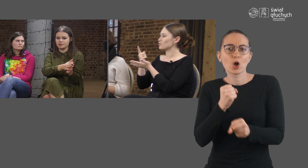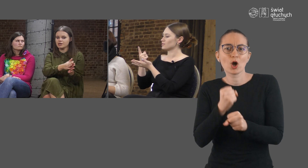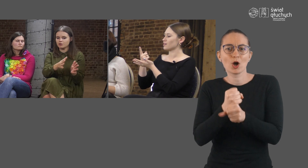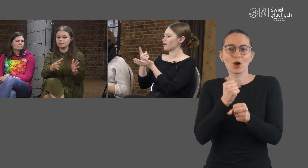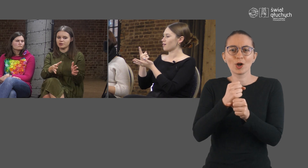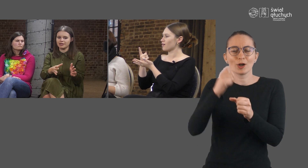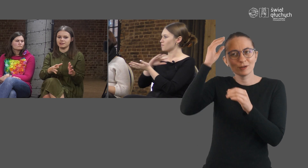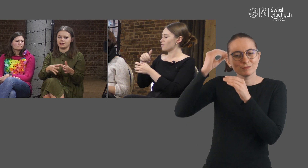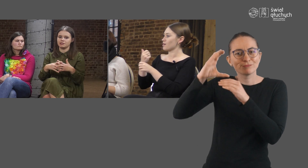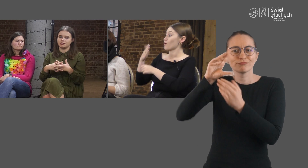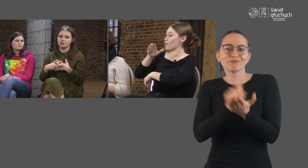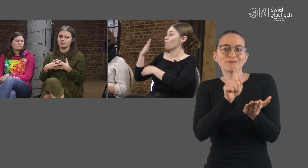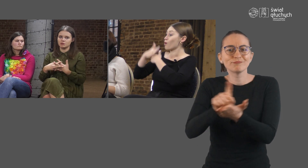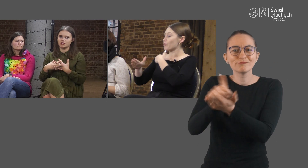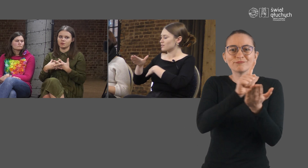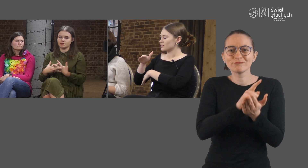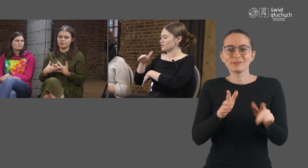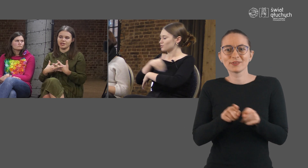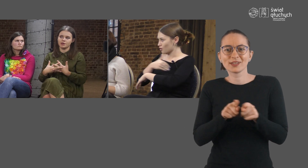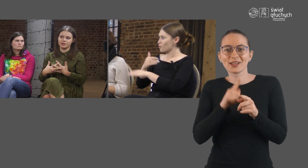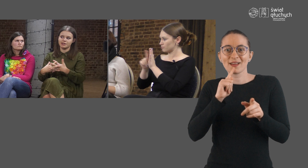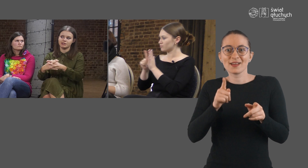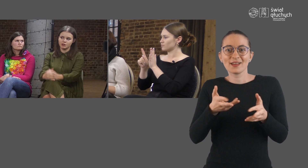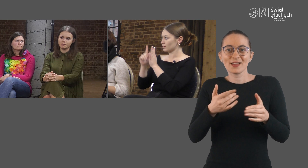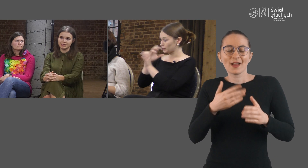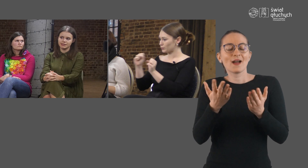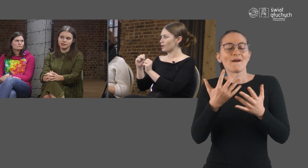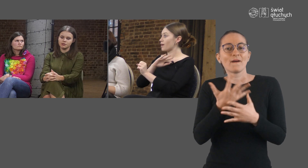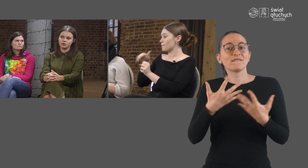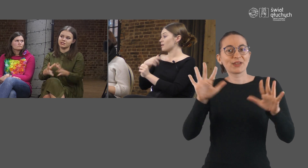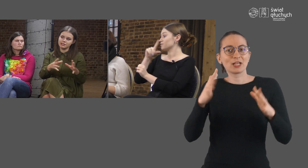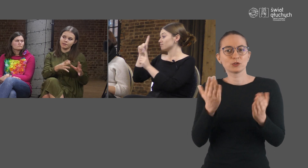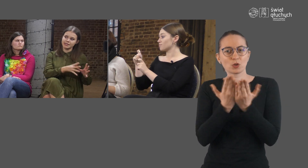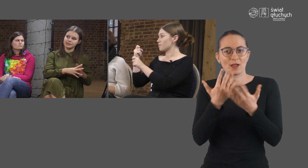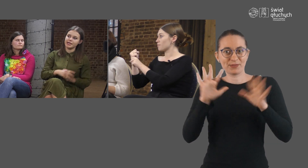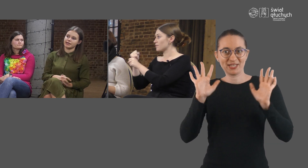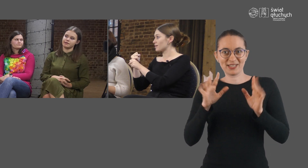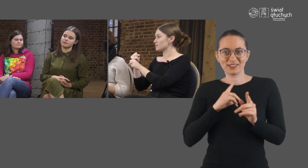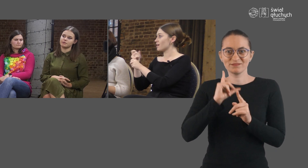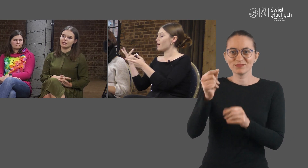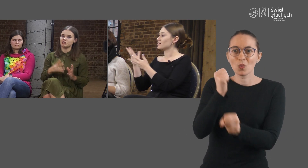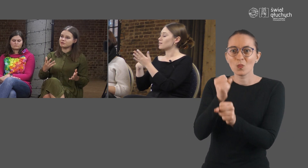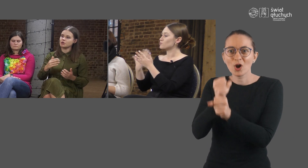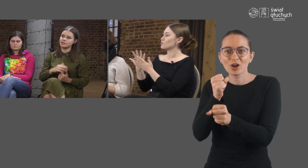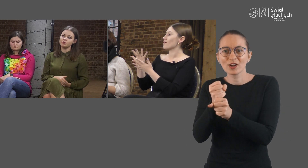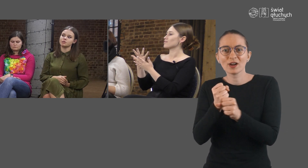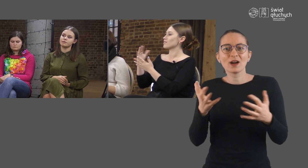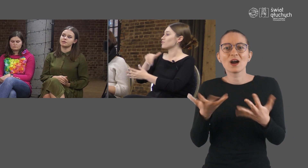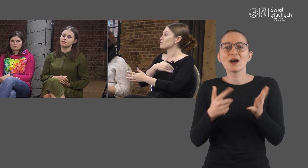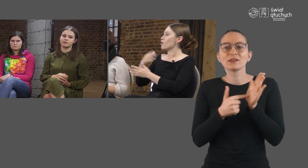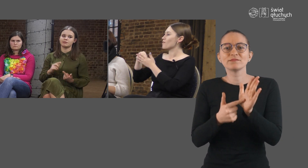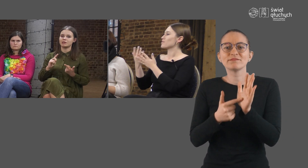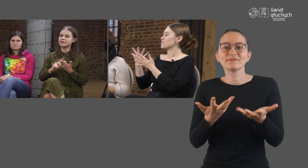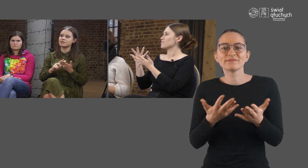abstrahując, kończymy edukację i żebyśmy się umieli odnaleźć na rynku pracy, to gdzie jest kompetencje miękkie? Na przykład w szkole nie